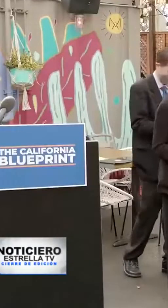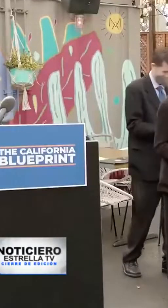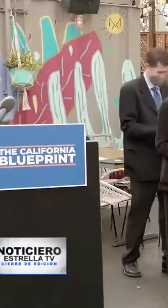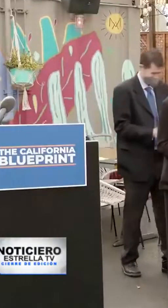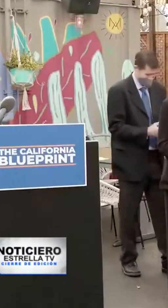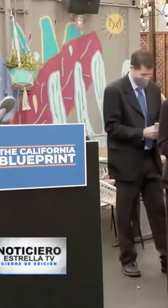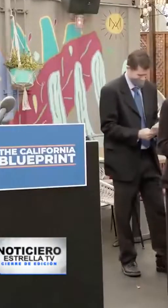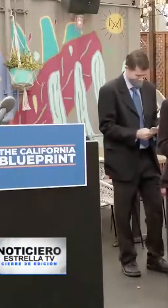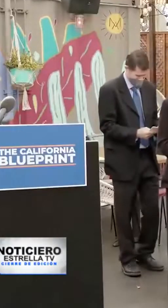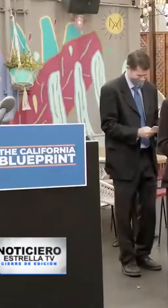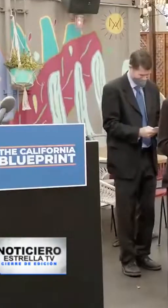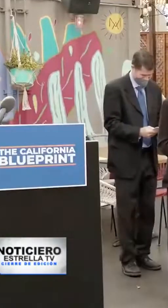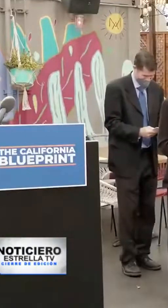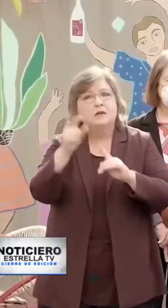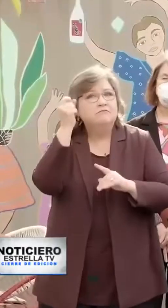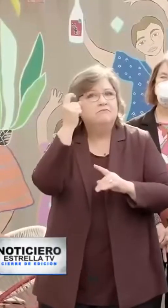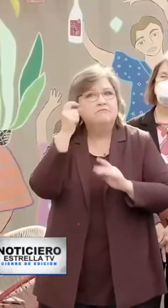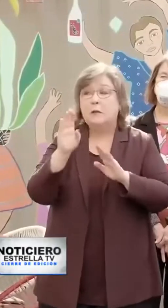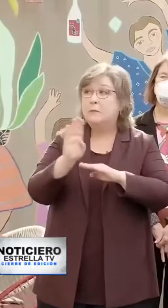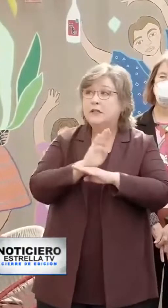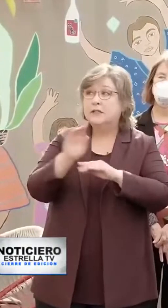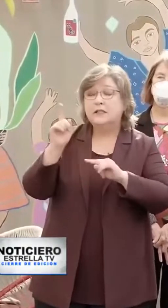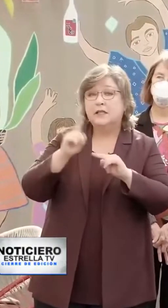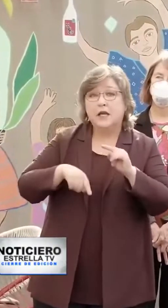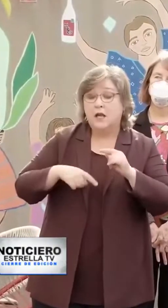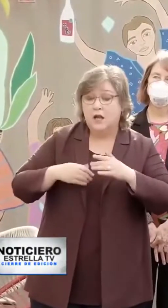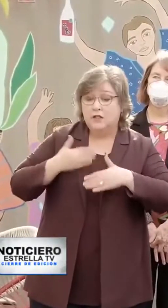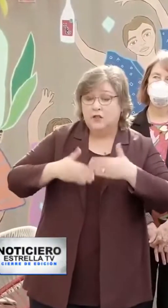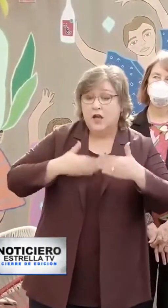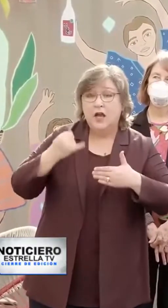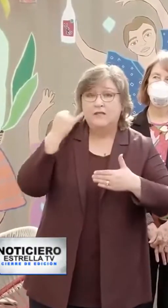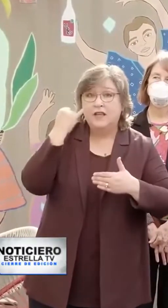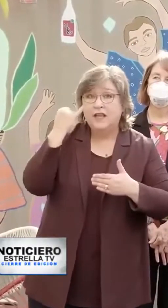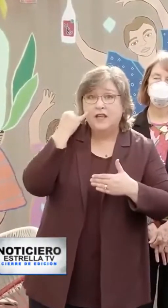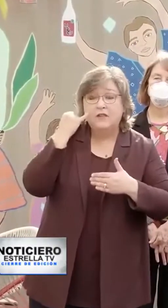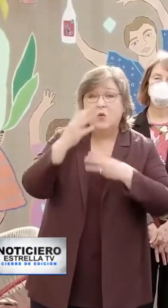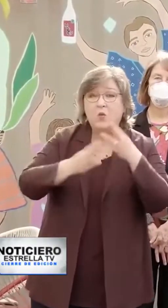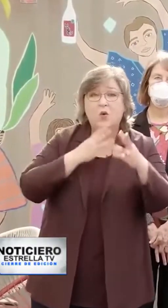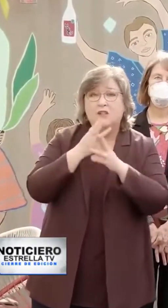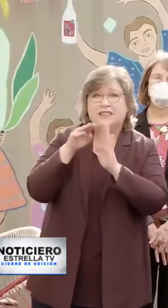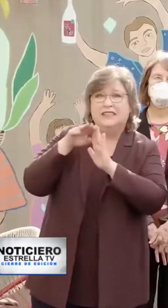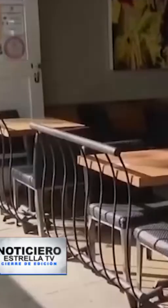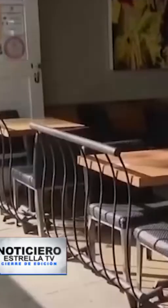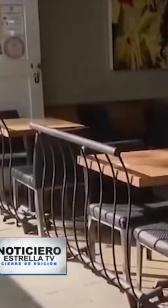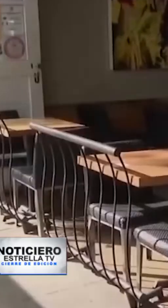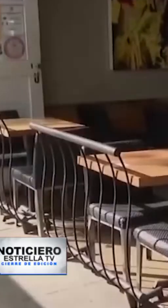contará con un fondo de 6.1 mil millones de dólares en créditos tributarios para los